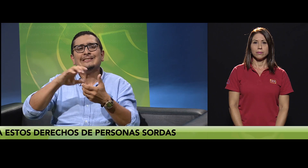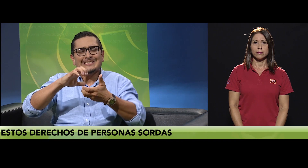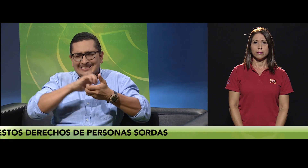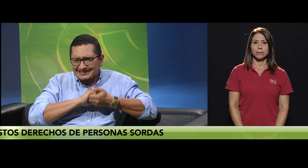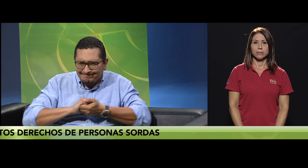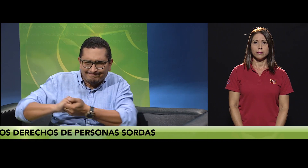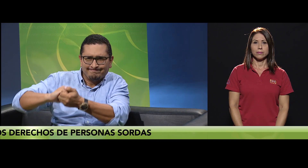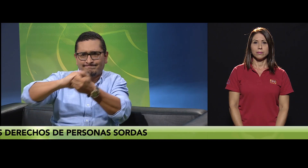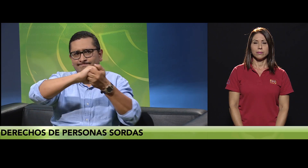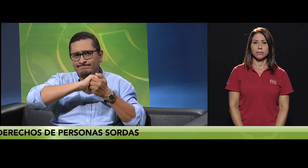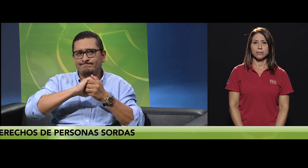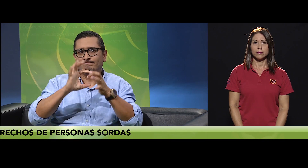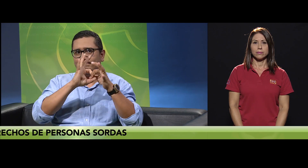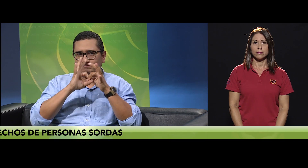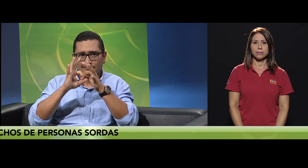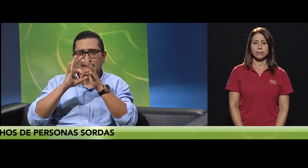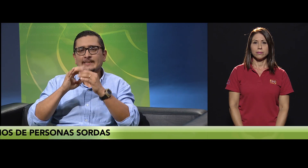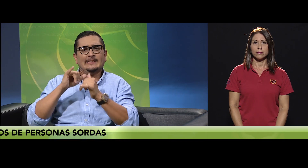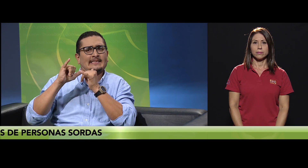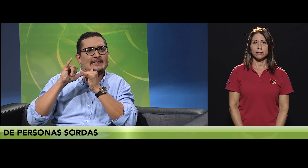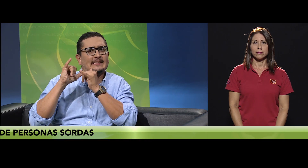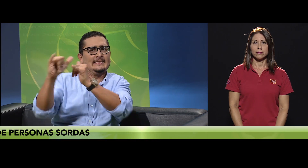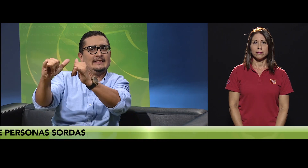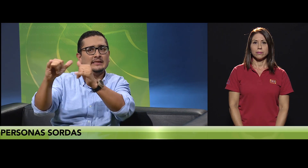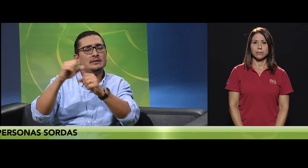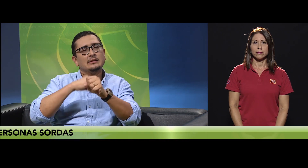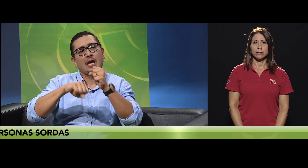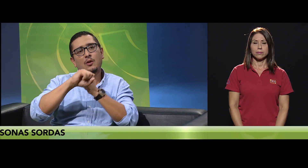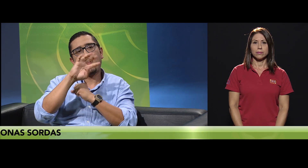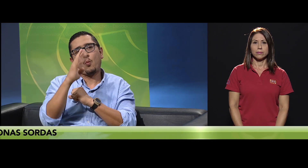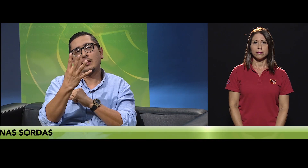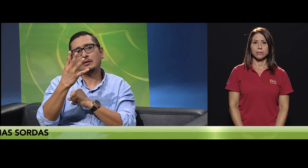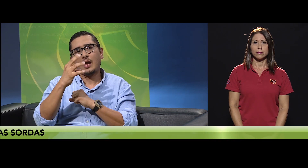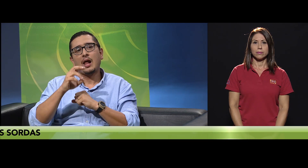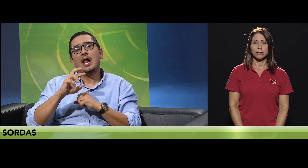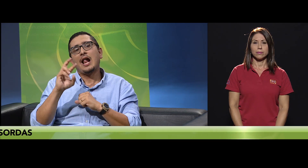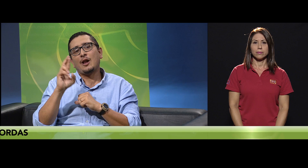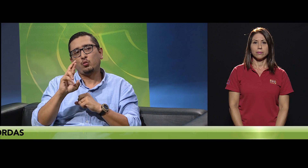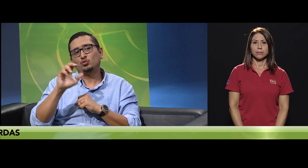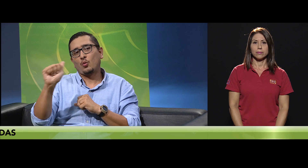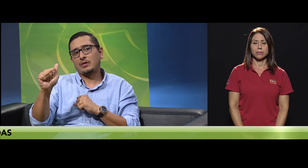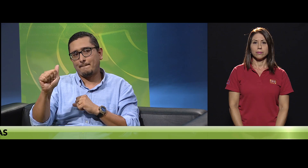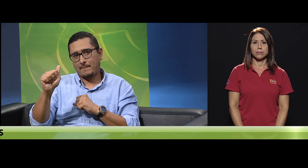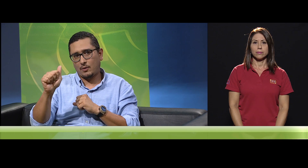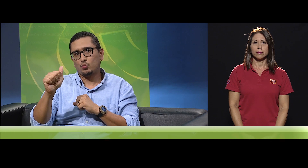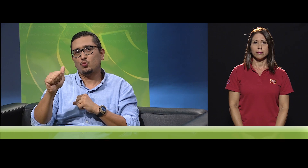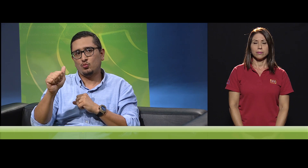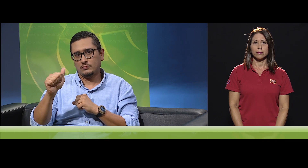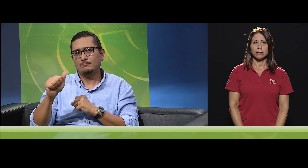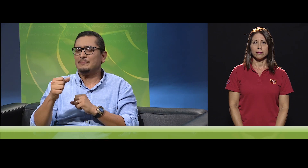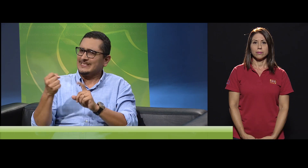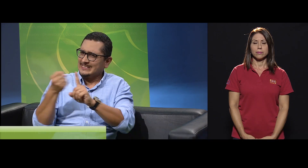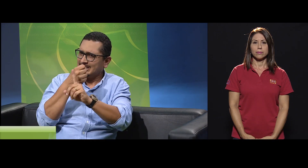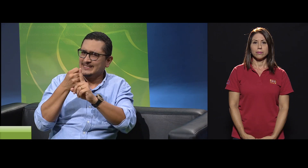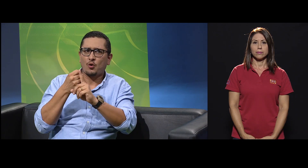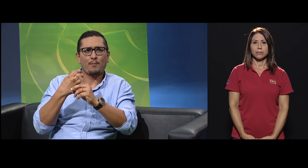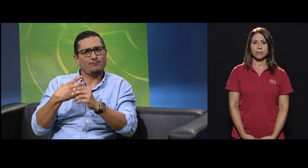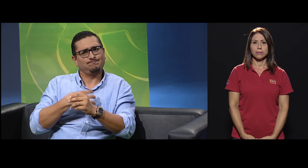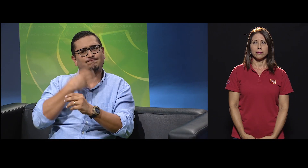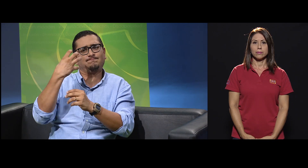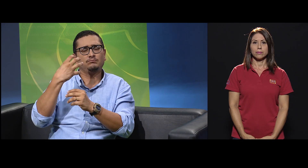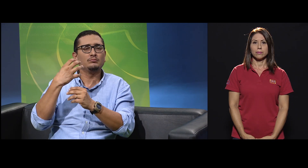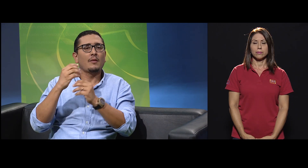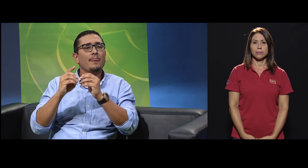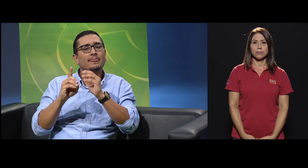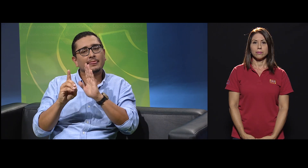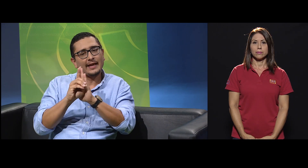sordas no lo hacemos de esa manera. Necesitamos estar en que haya justicia para nosotros, y